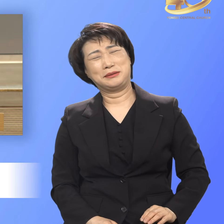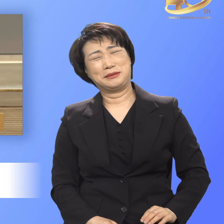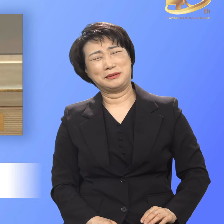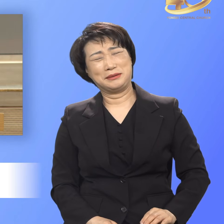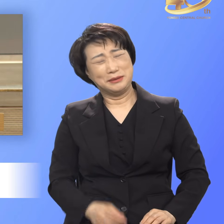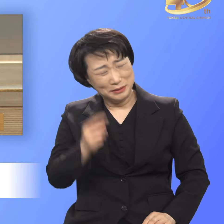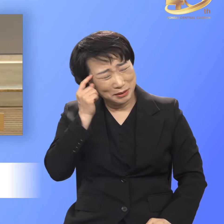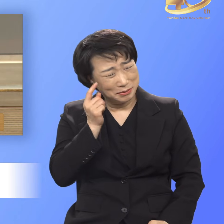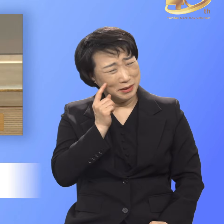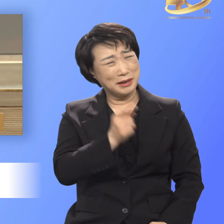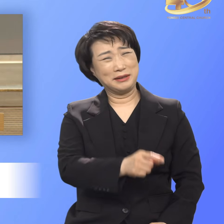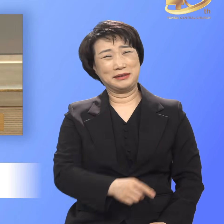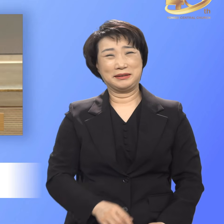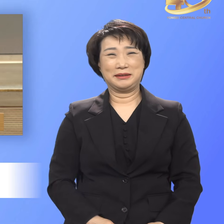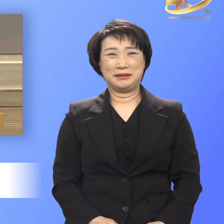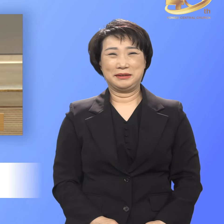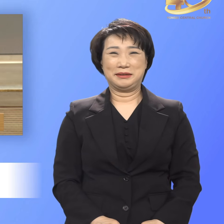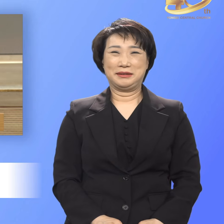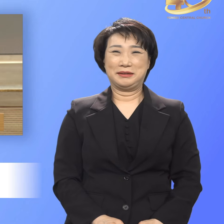생각해봐.